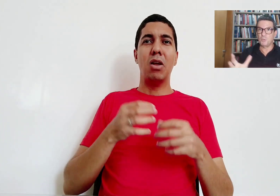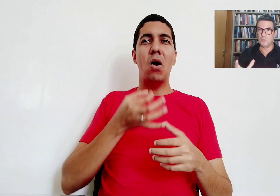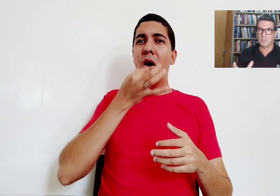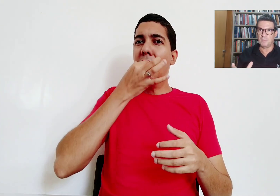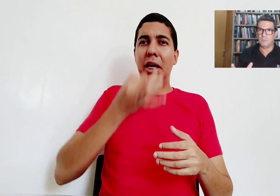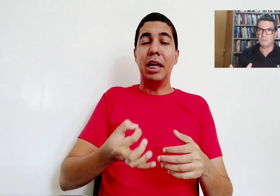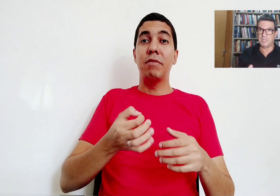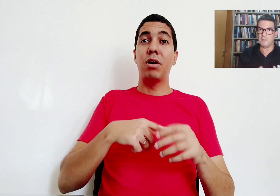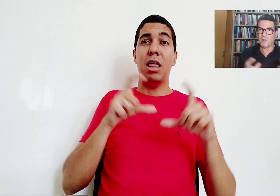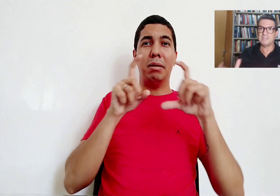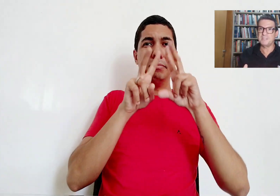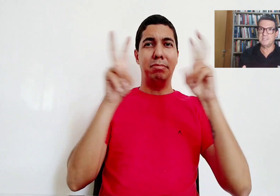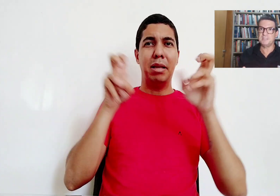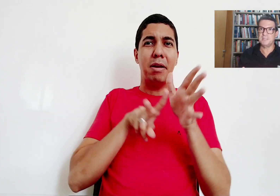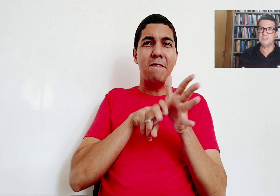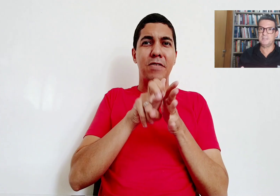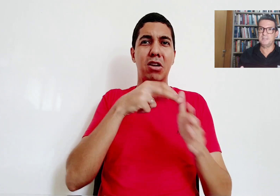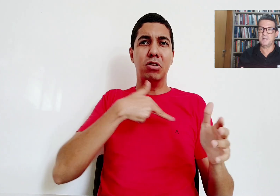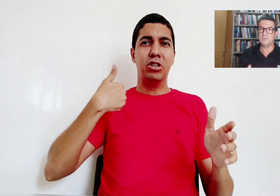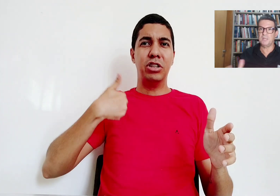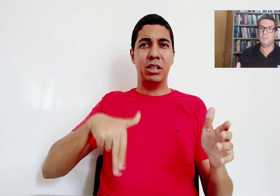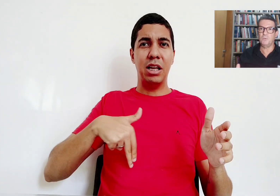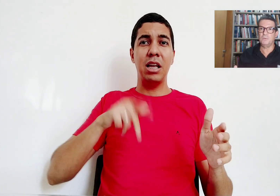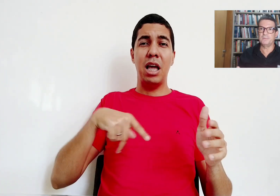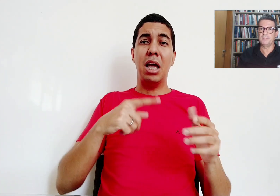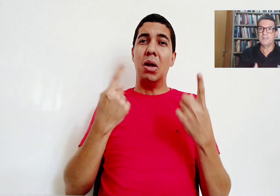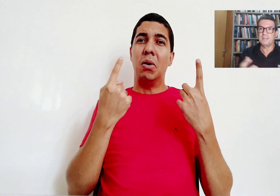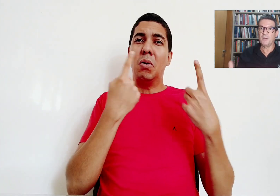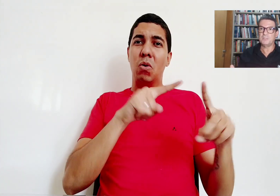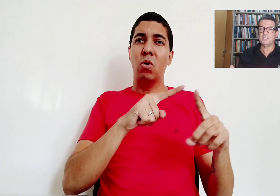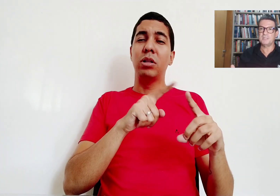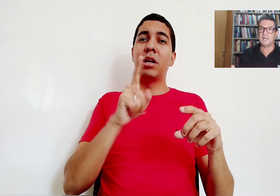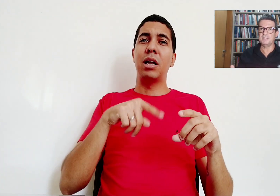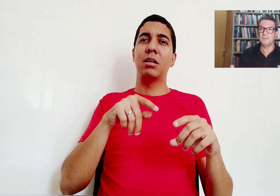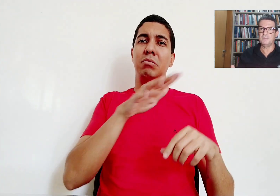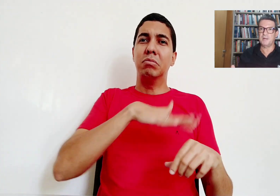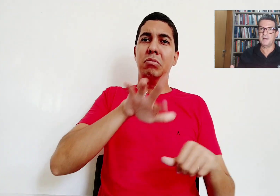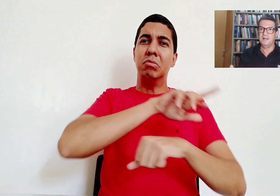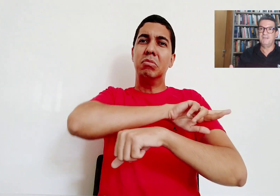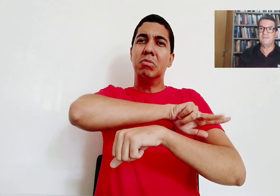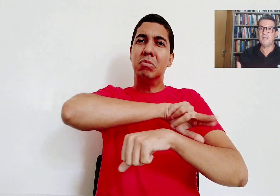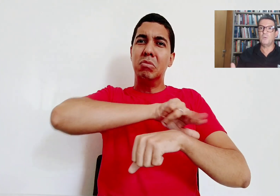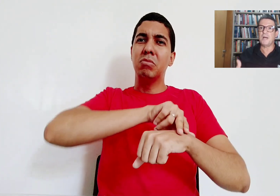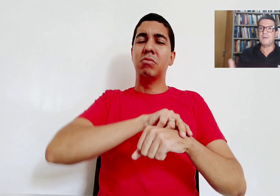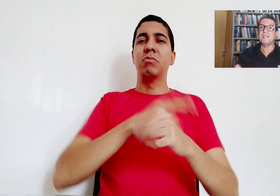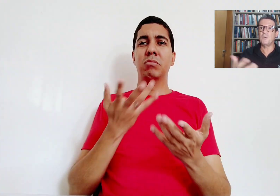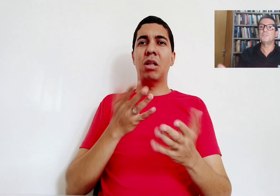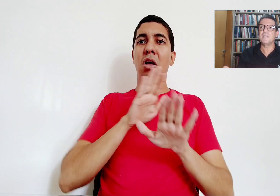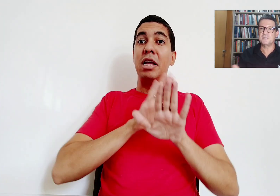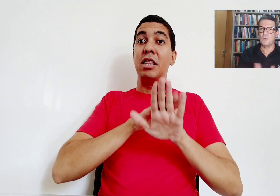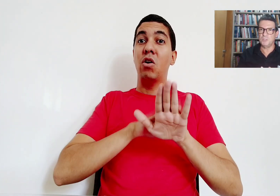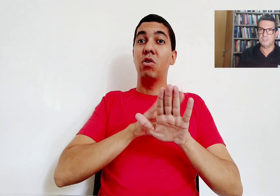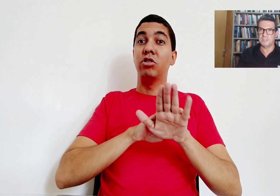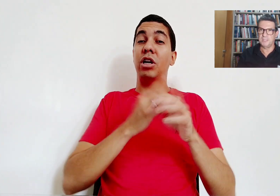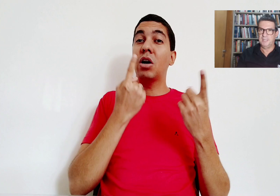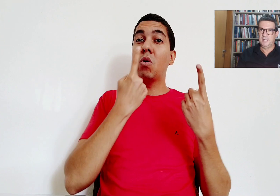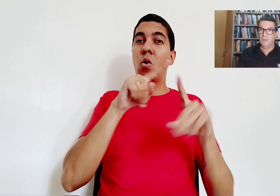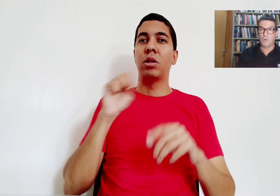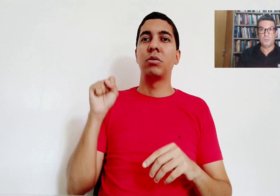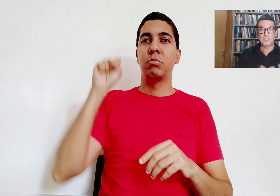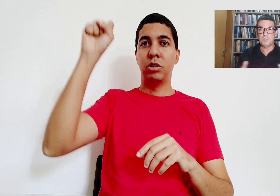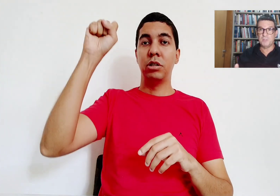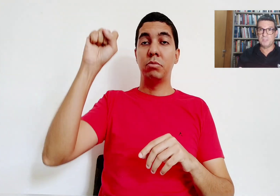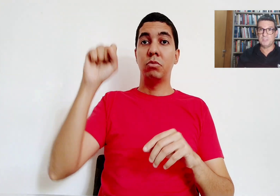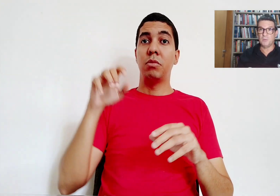que é um absurdo, é um termo racista e é um termo que é utilizado para veicular uma ideologia anticomunista.